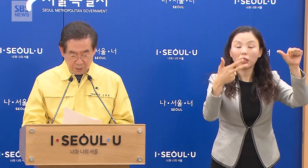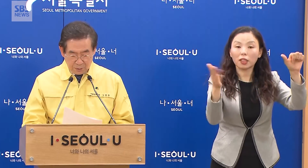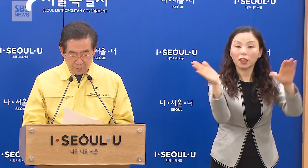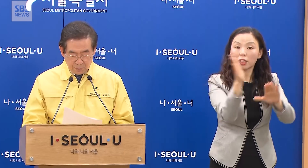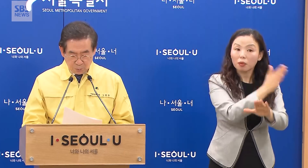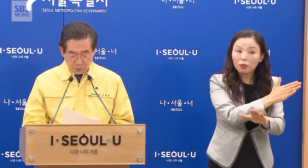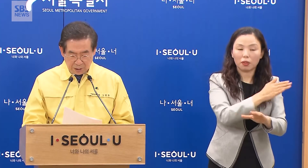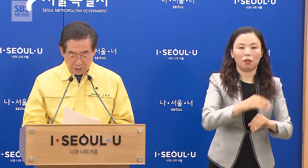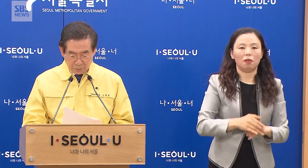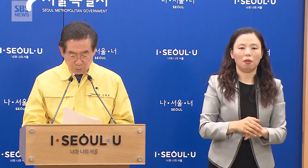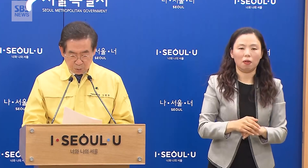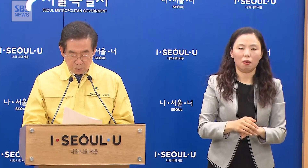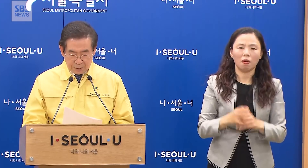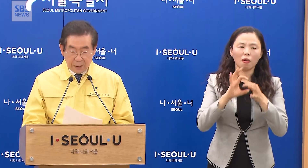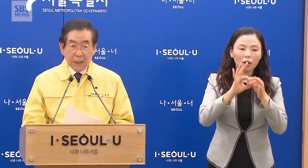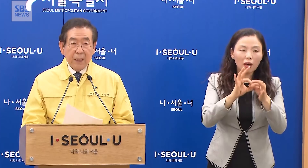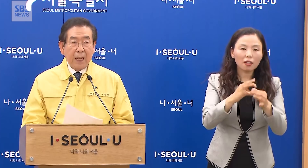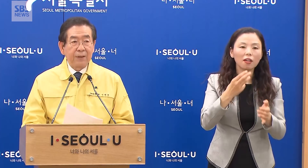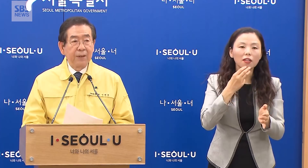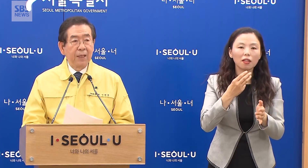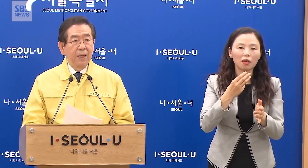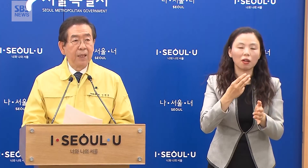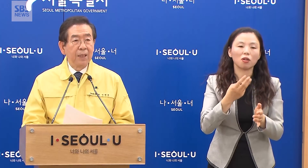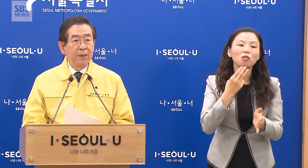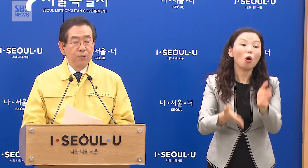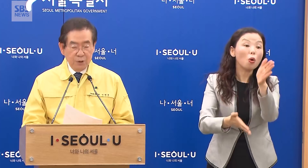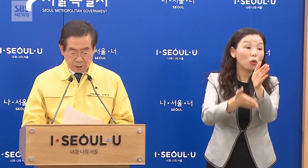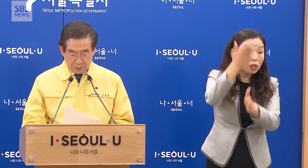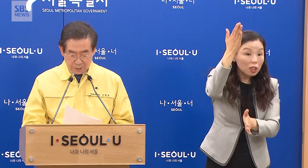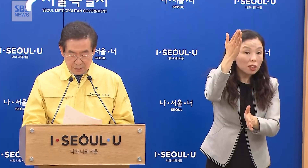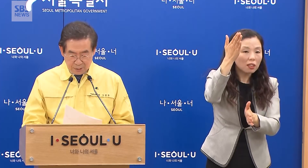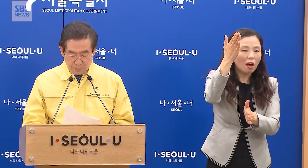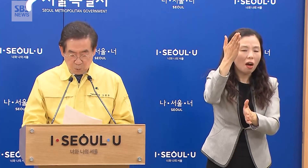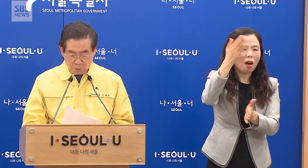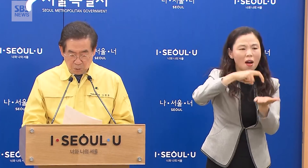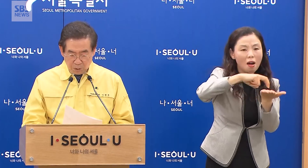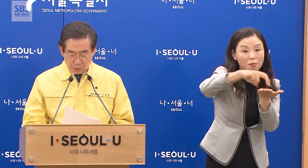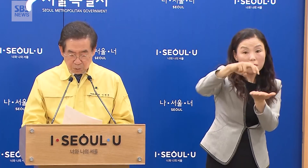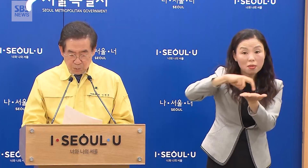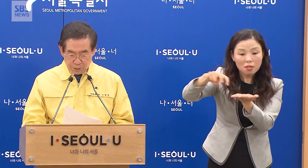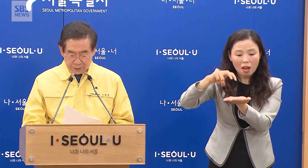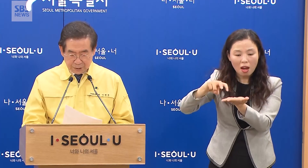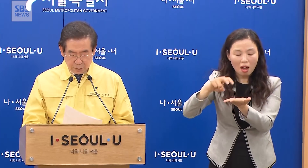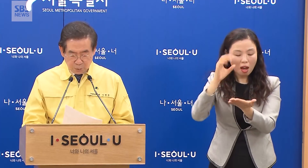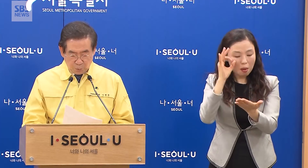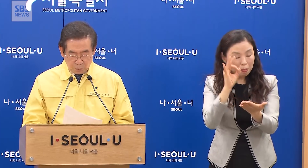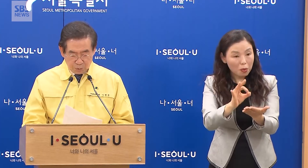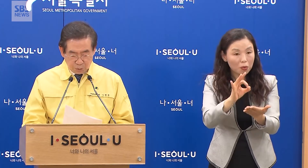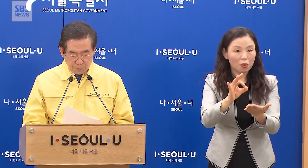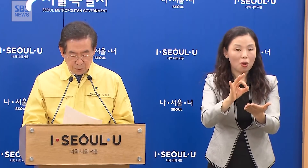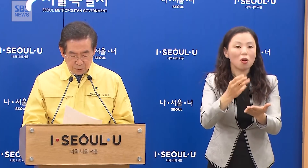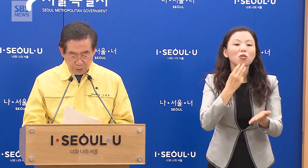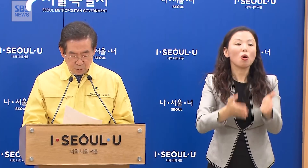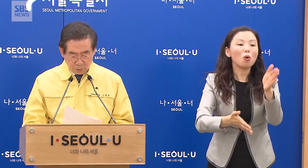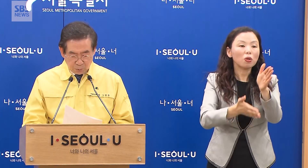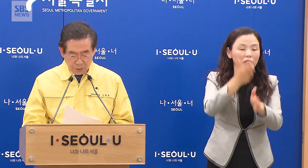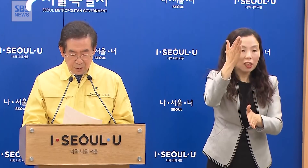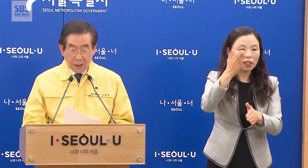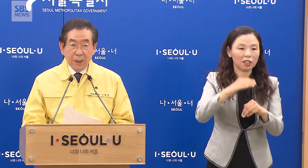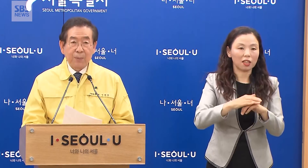관련 보도와 도 서 울 시 안내 문자를 보고 쏘울 수 자치구 보건소 선별